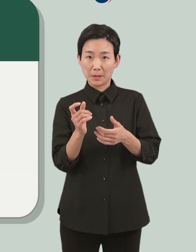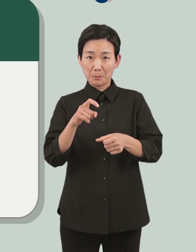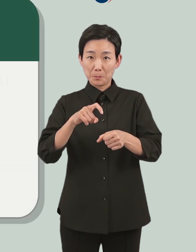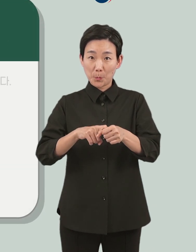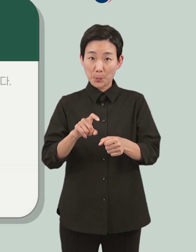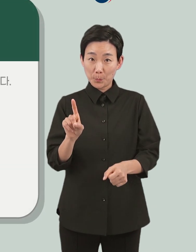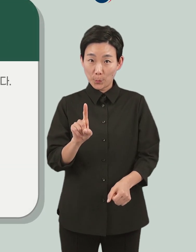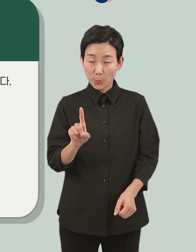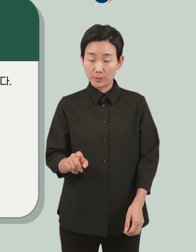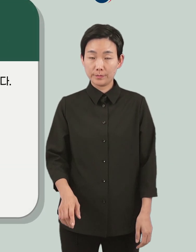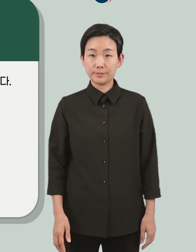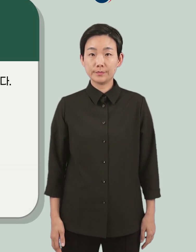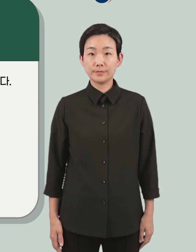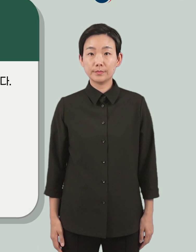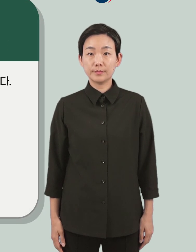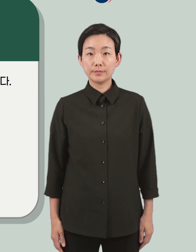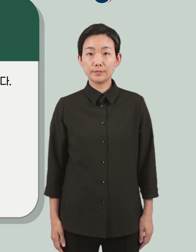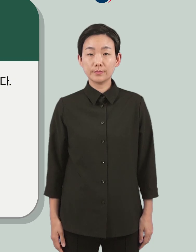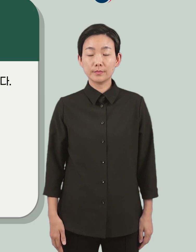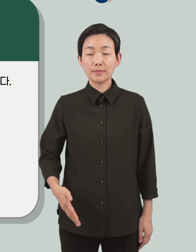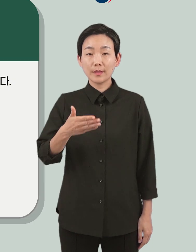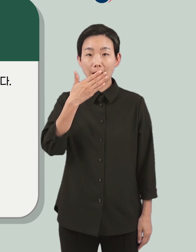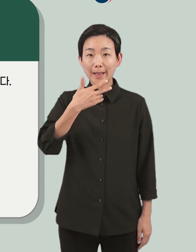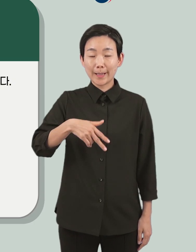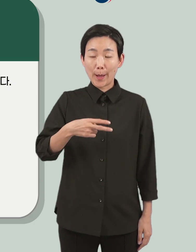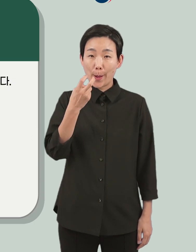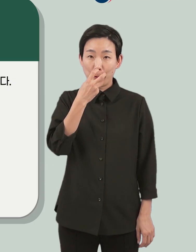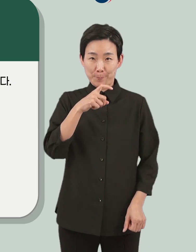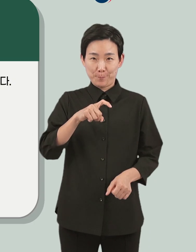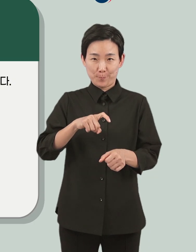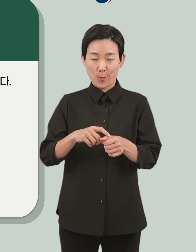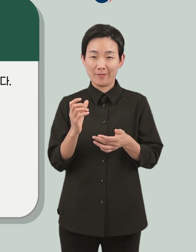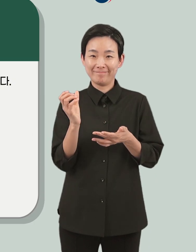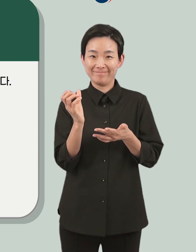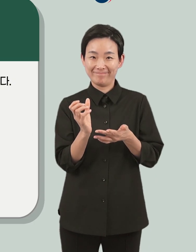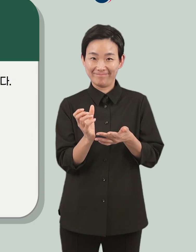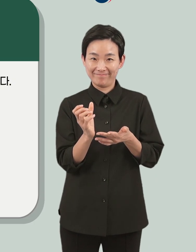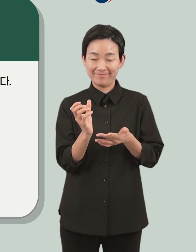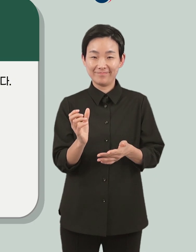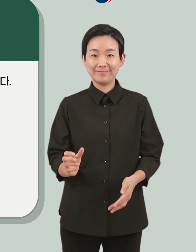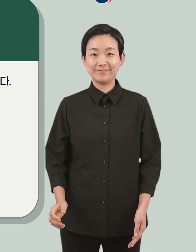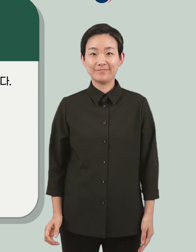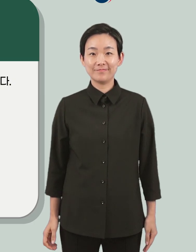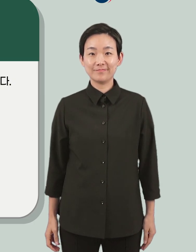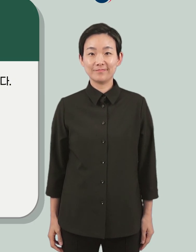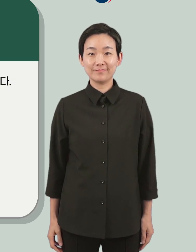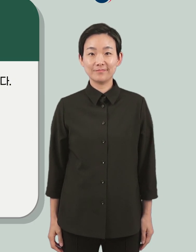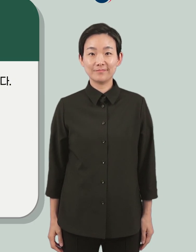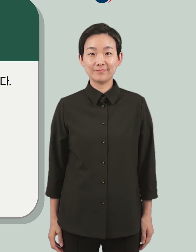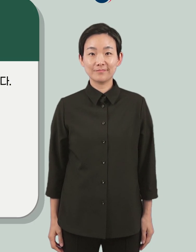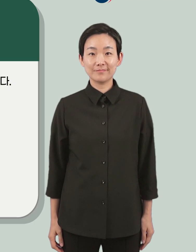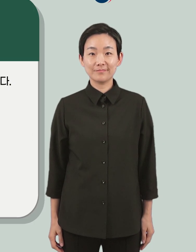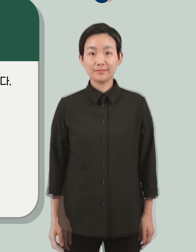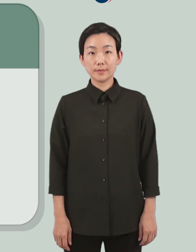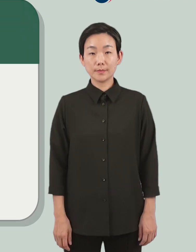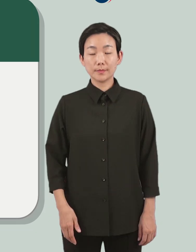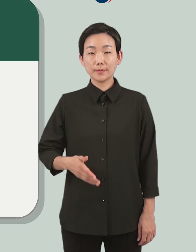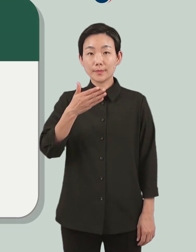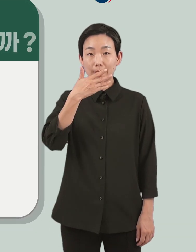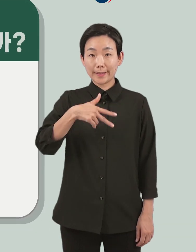이 의료기기의 사용 목적은 무엇입니까? 이 의료기기는 개인이 직접 혈당 수치를 측정하는 데